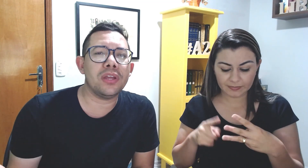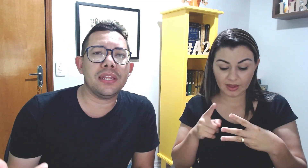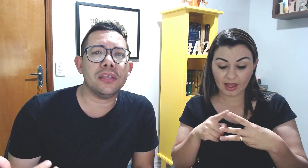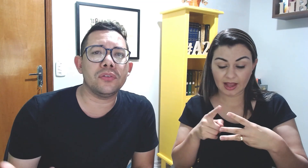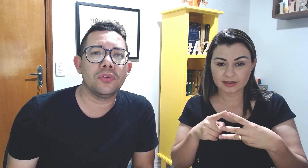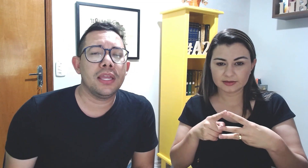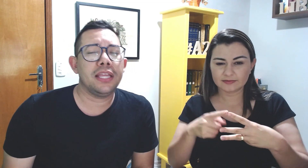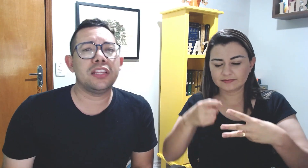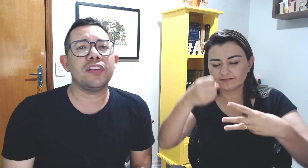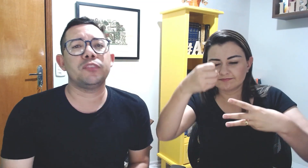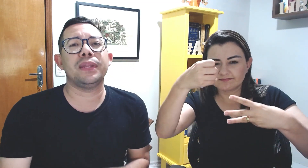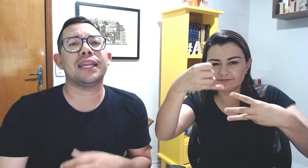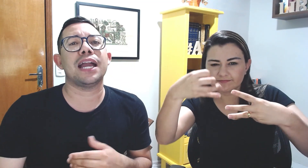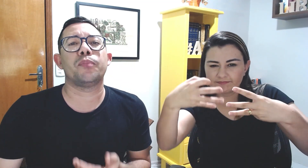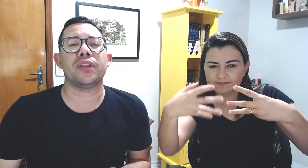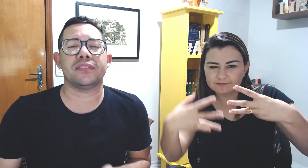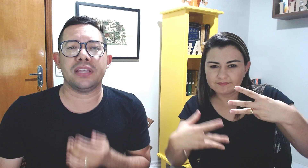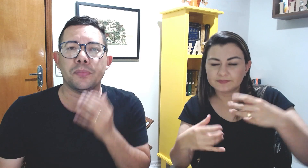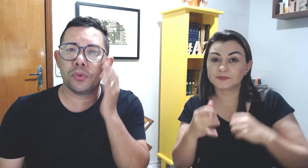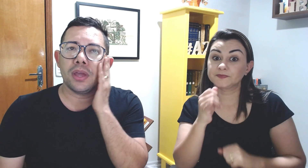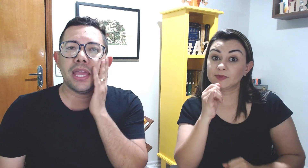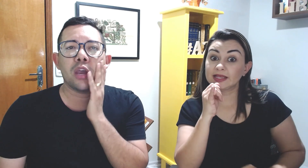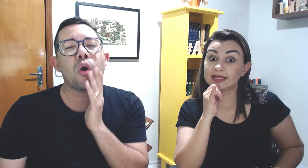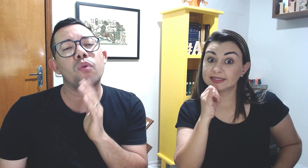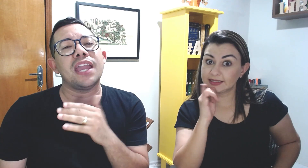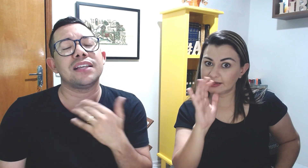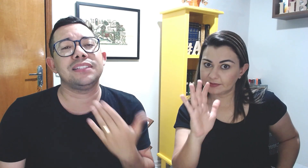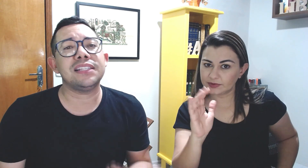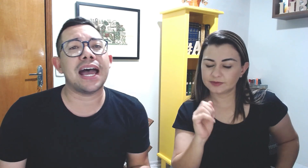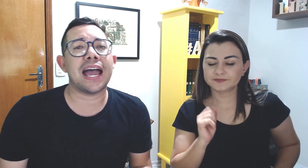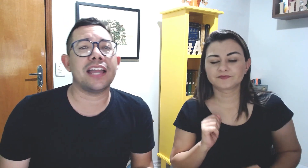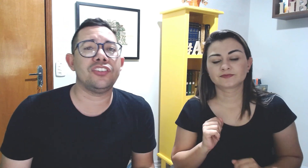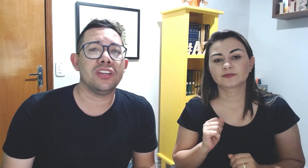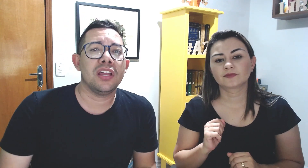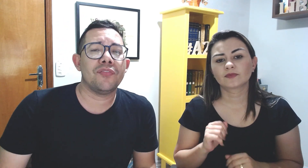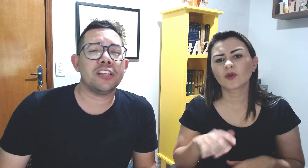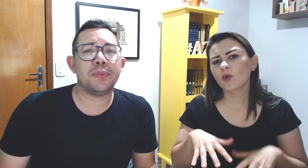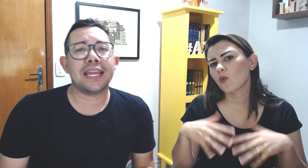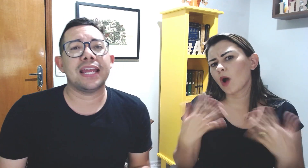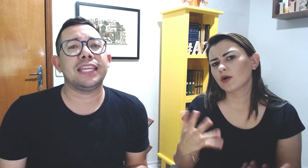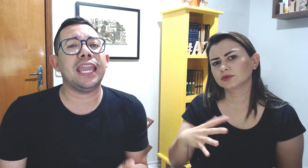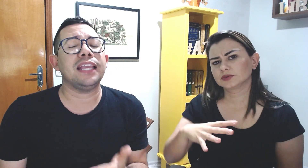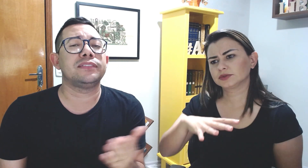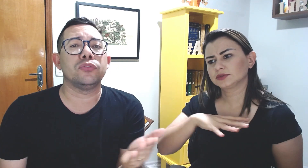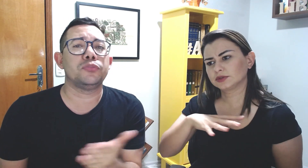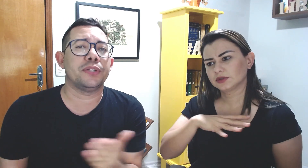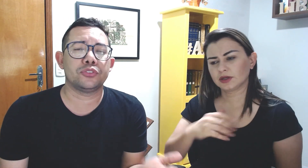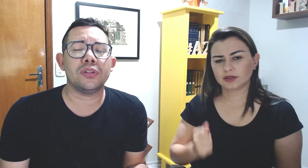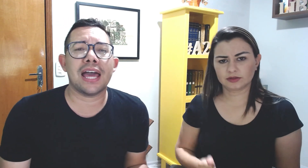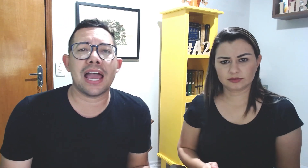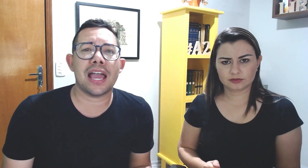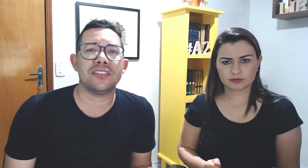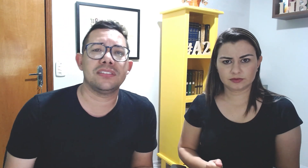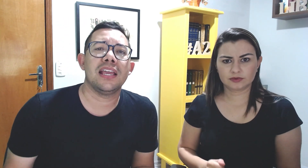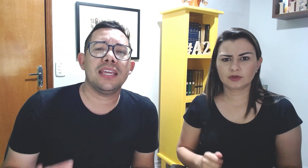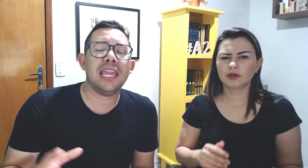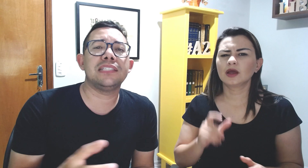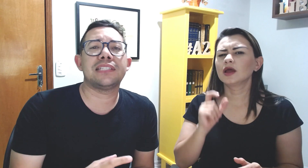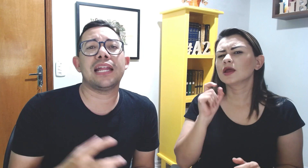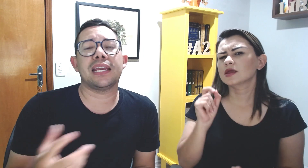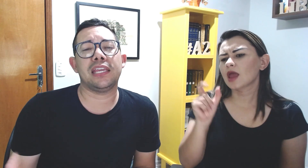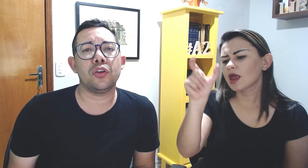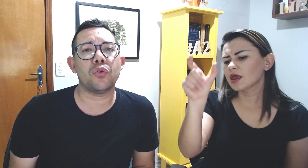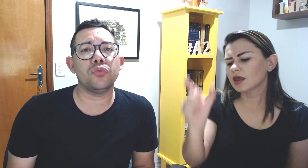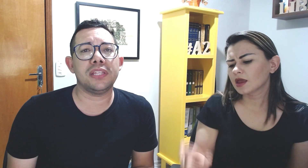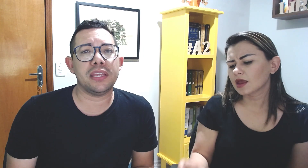o que foi lido. Então, vai explicar, por exemplo, qual que é a cidade, vai explicar quem que são os personagens, quem